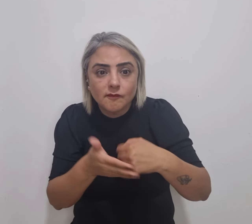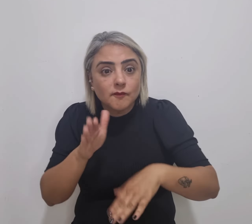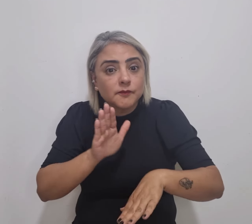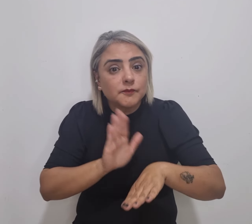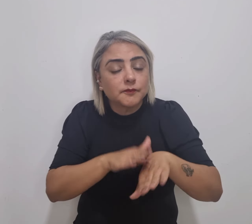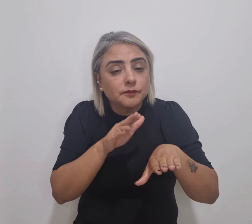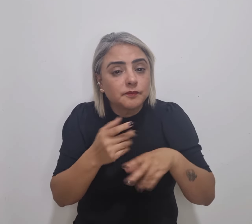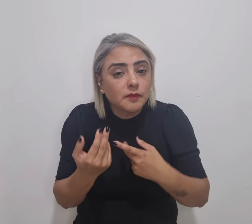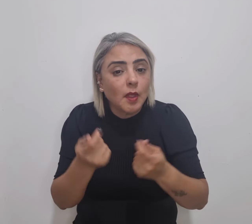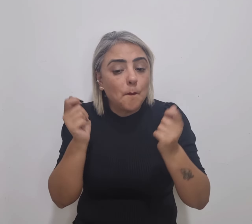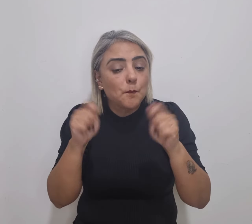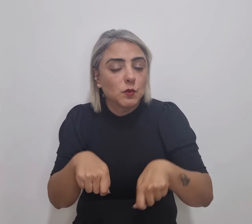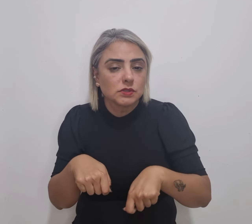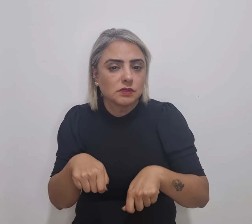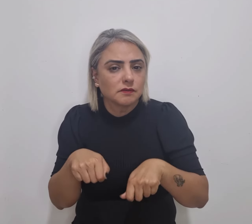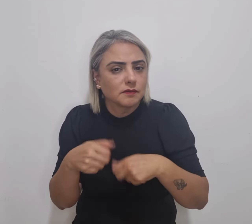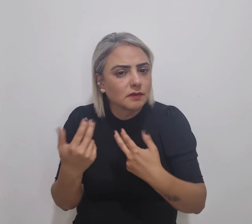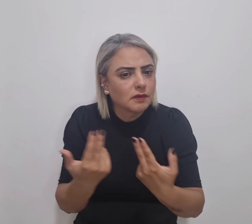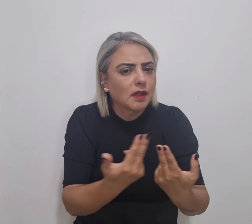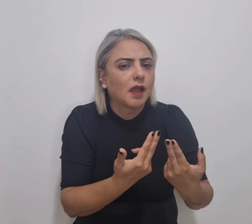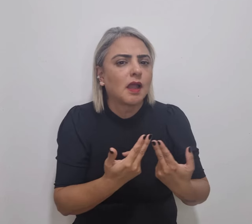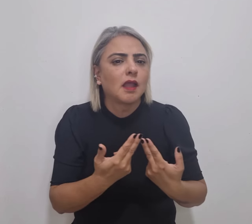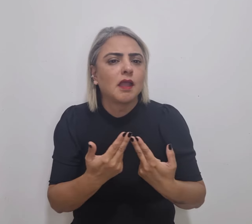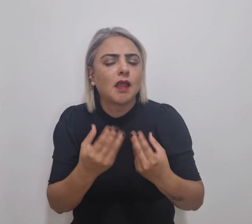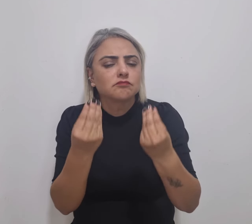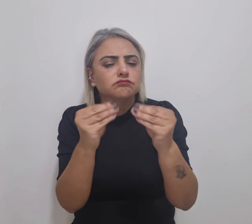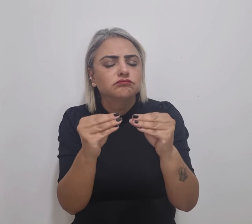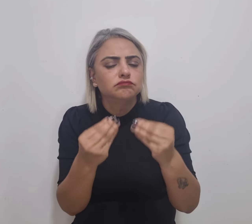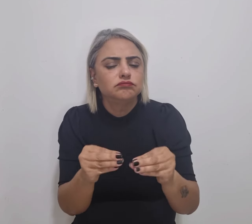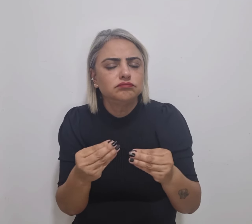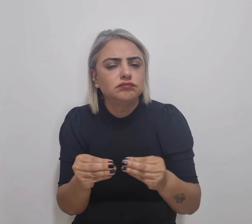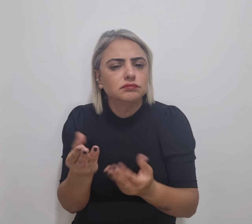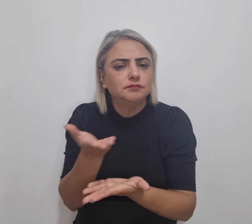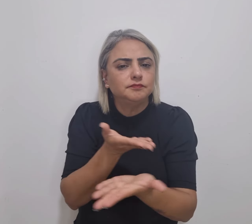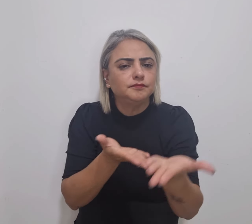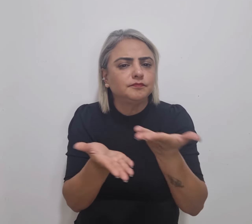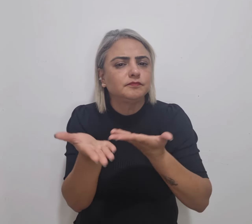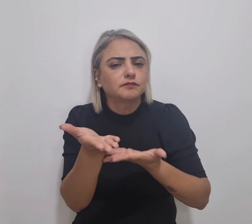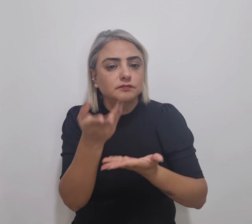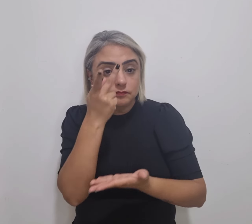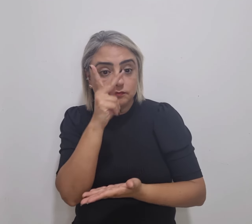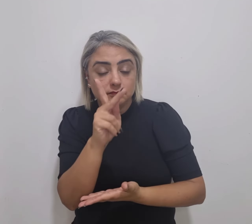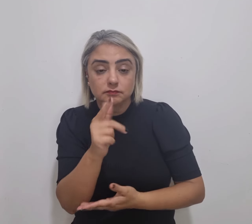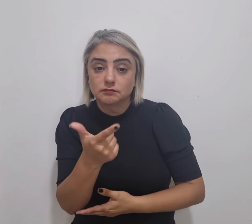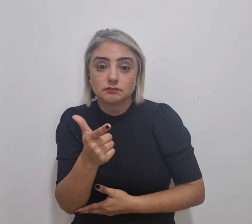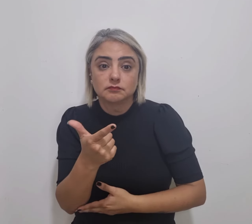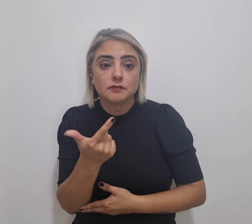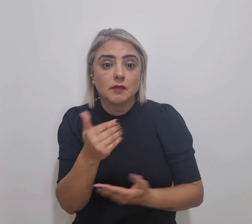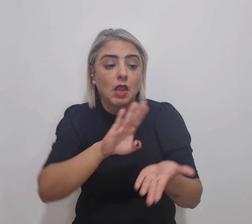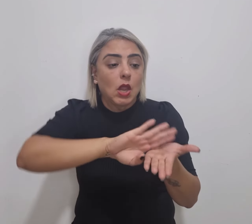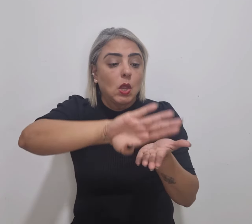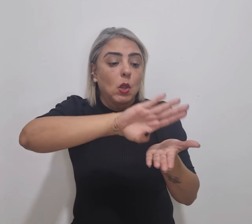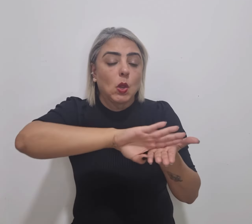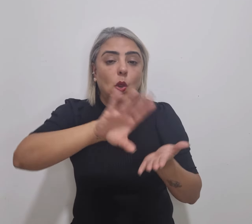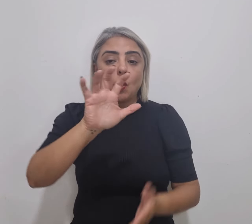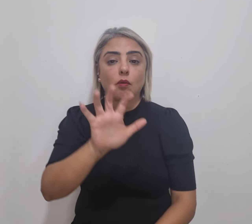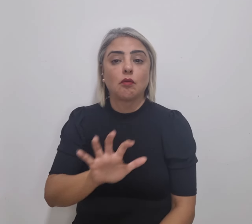uniformizados possível, e instalações interligadas para que não se excluam regiões e